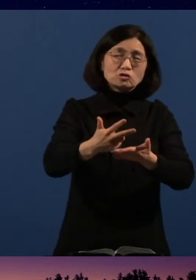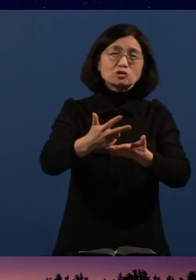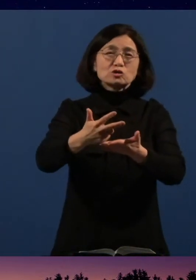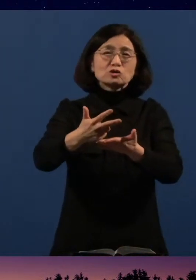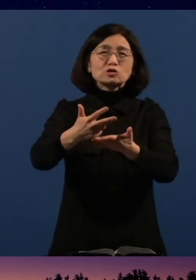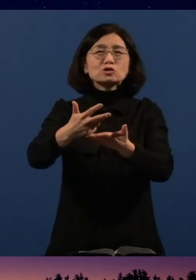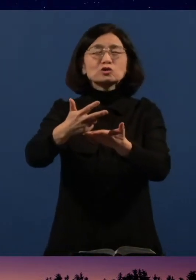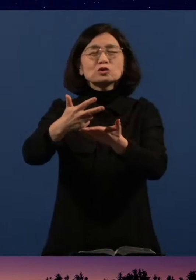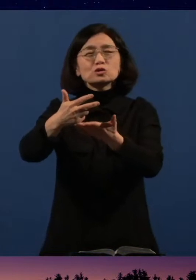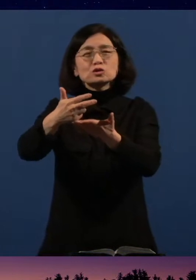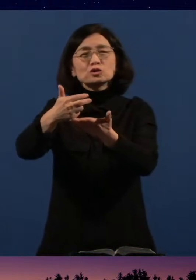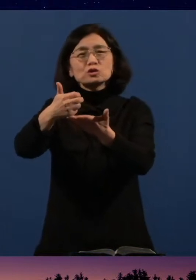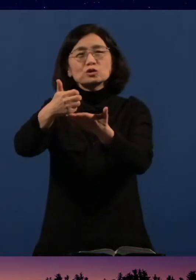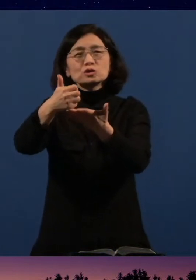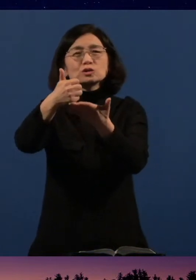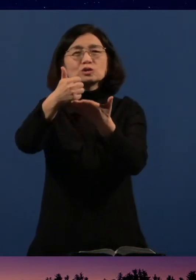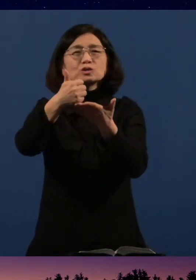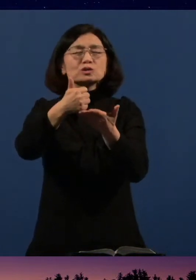진실하신 주,